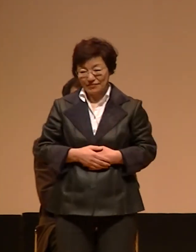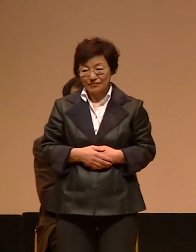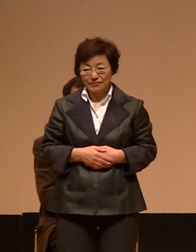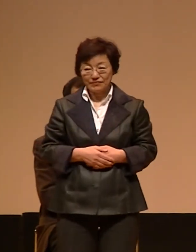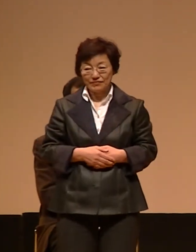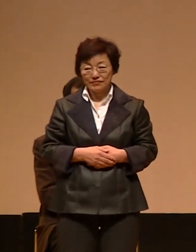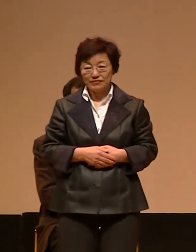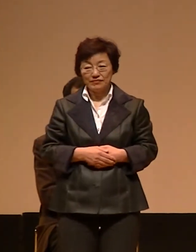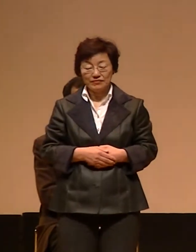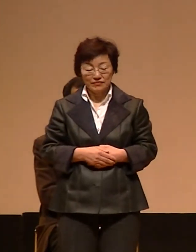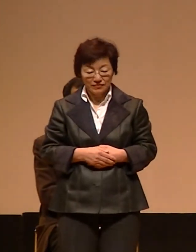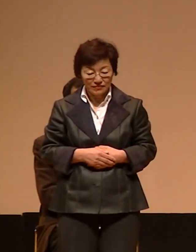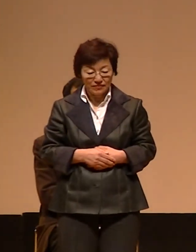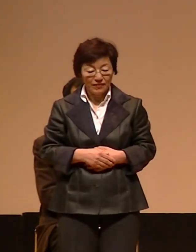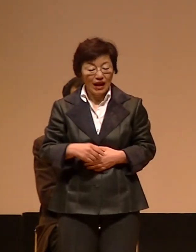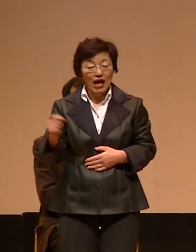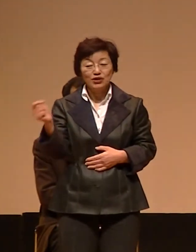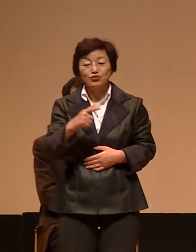すぐに